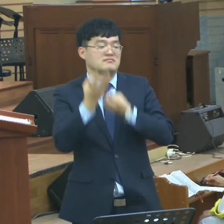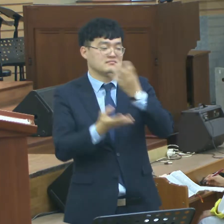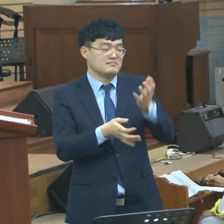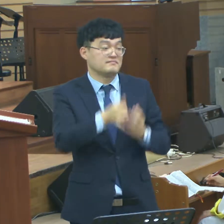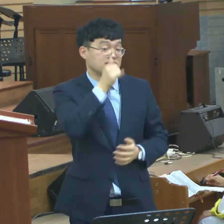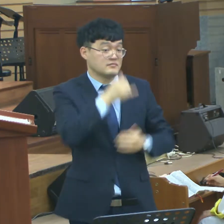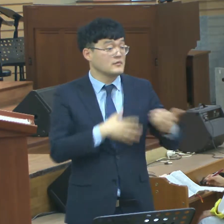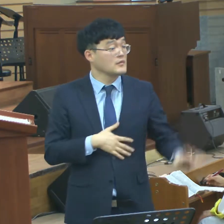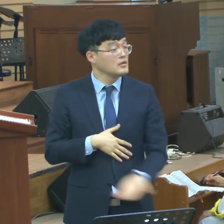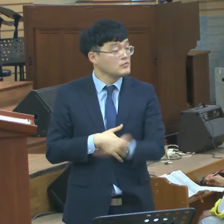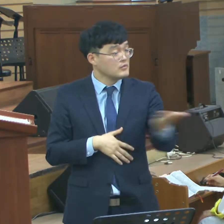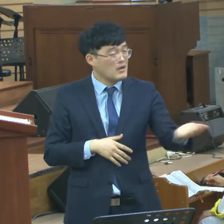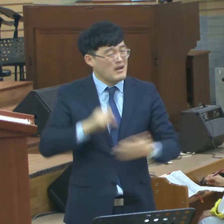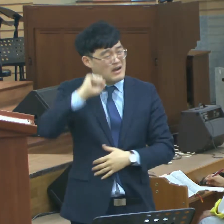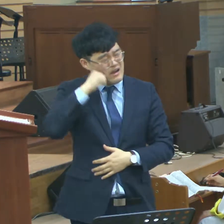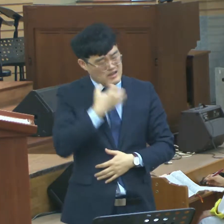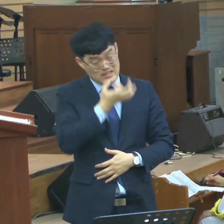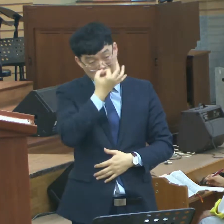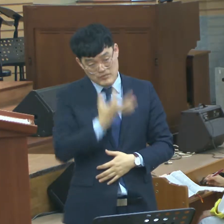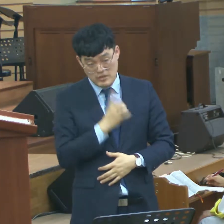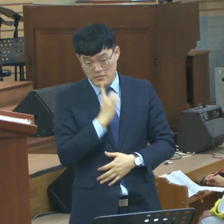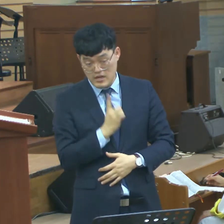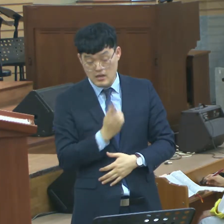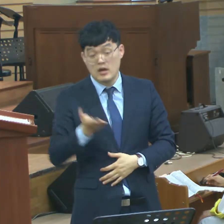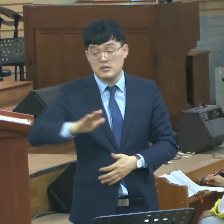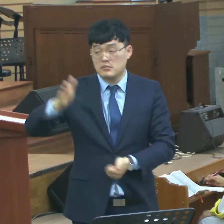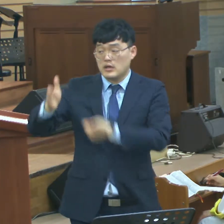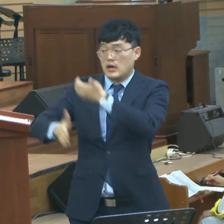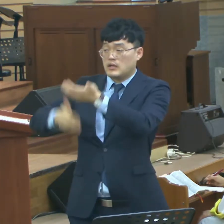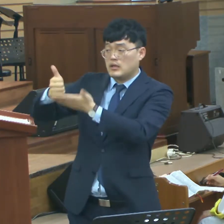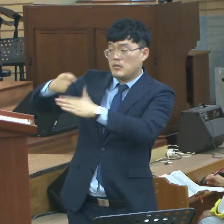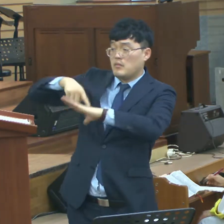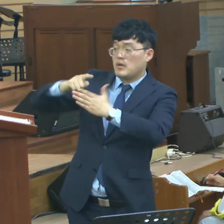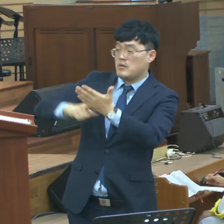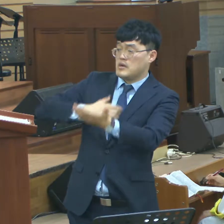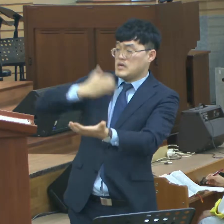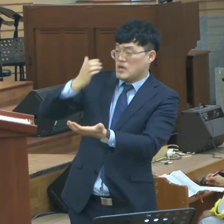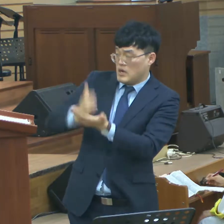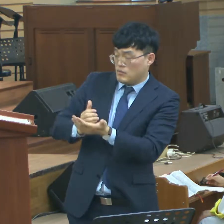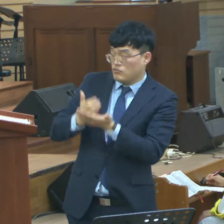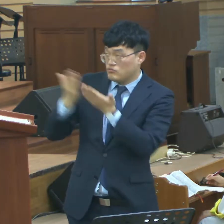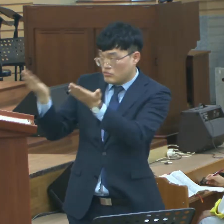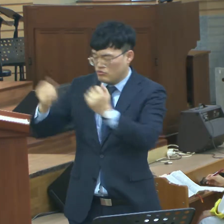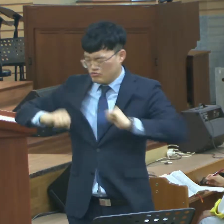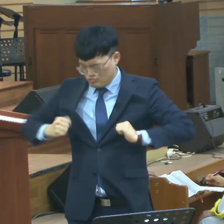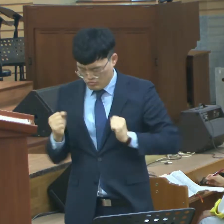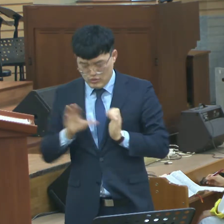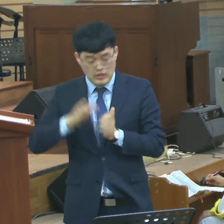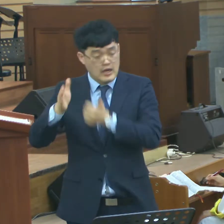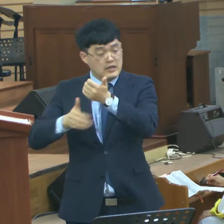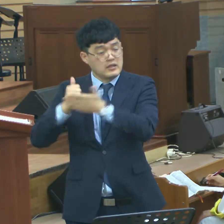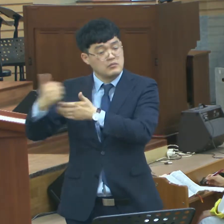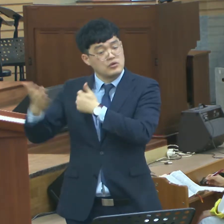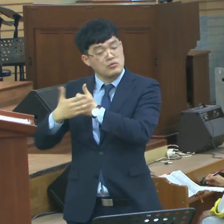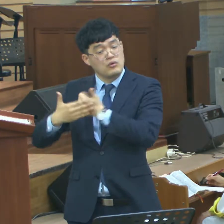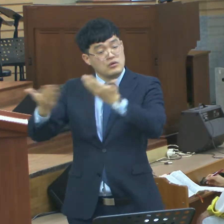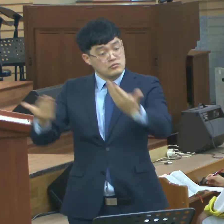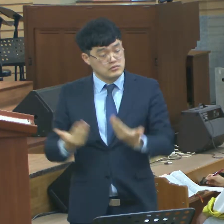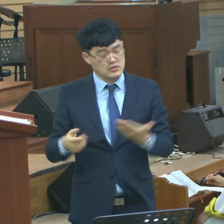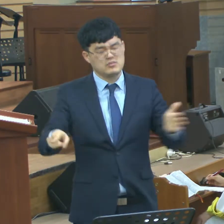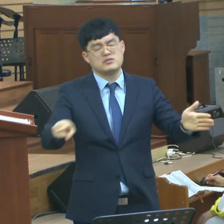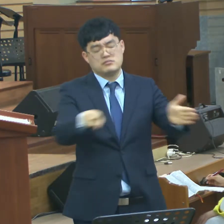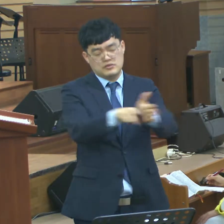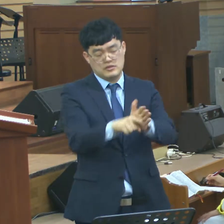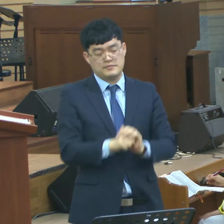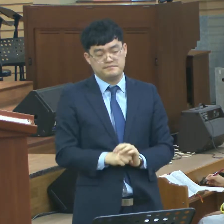어렵다 해도 하나님이 마음에 감동을 주고 움직일 때 순종할 때 하나님이 우리를 도우실 줄 믿습니다. 하나님 그런